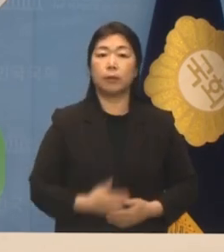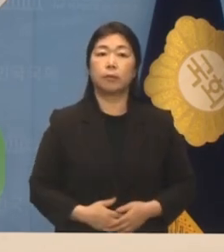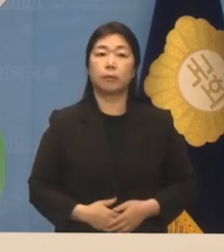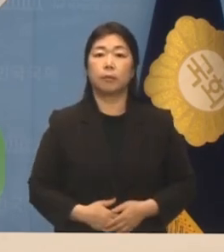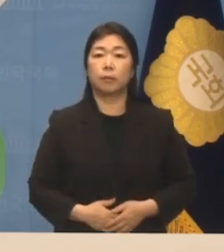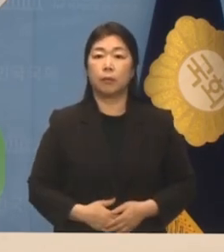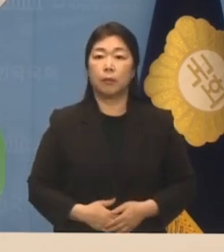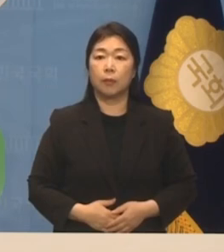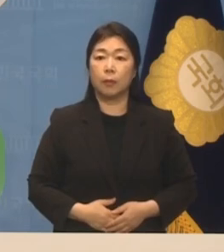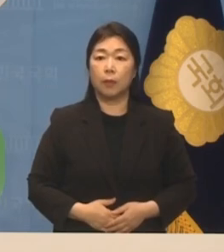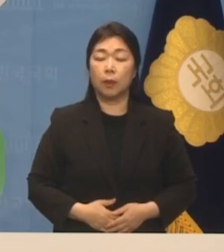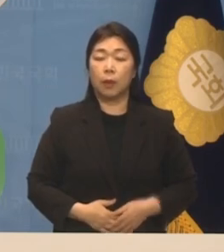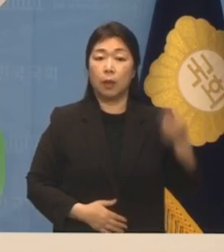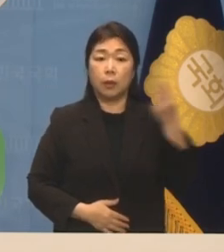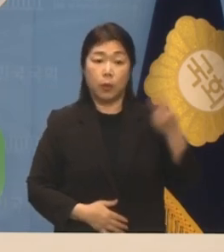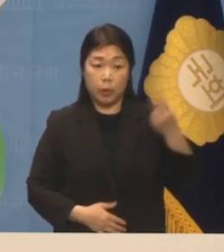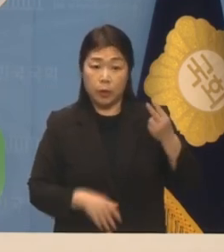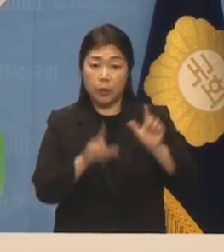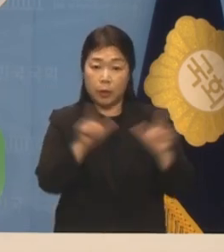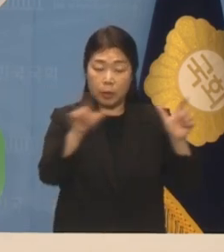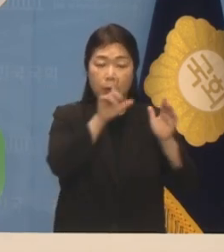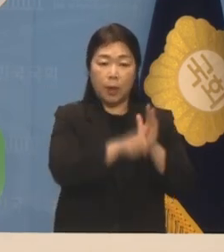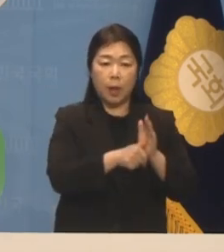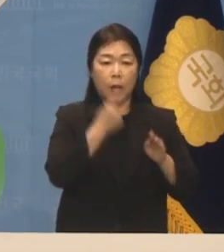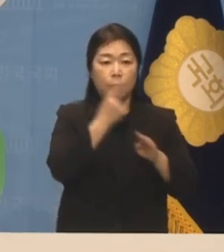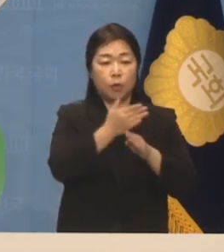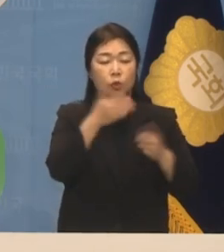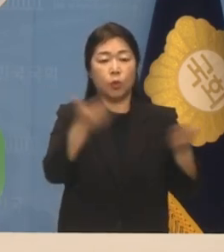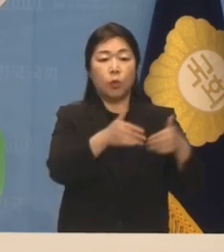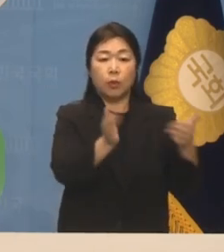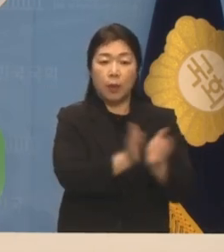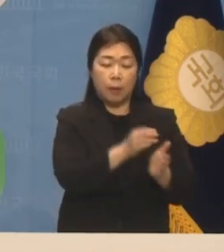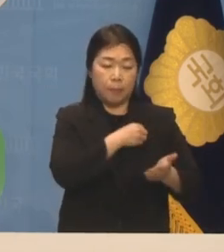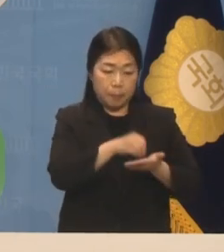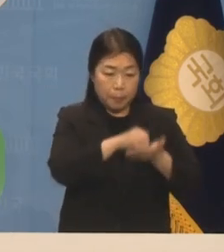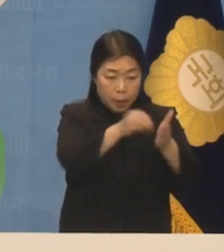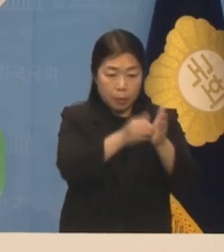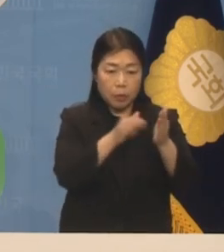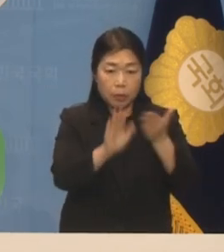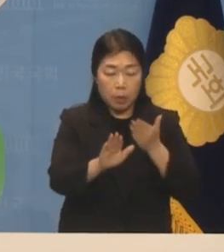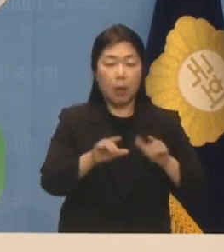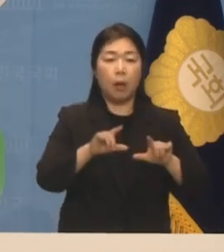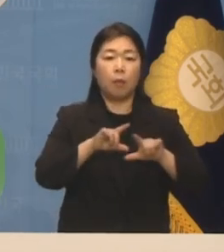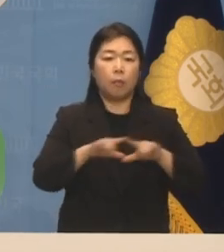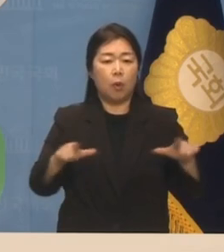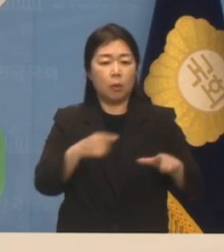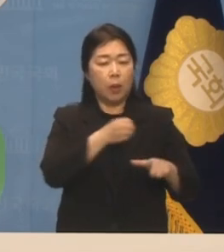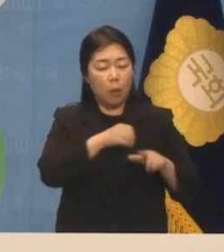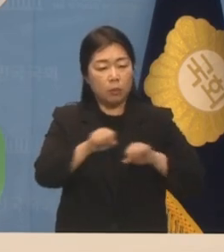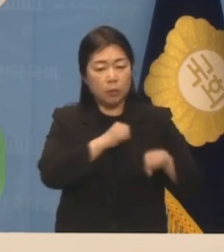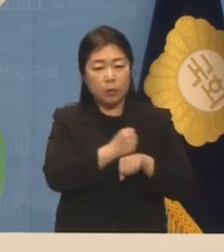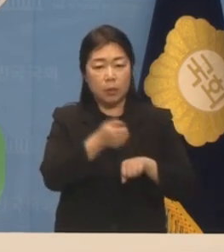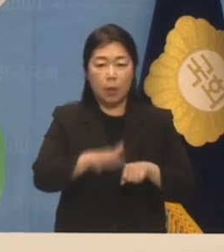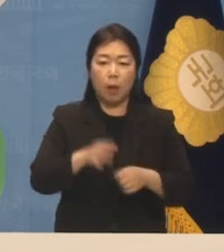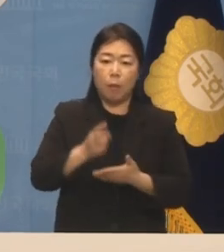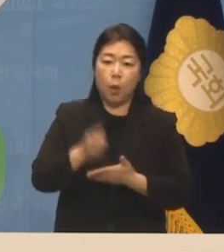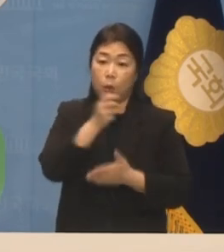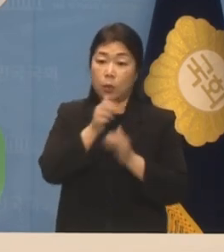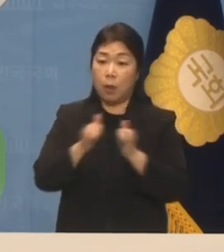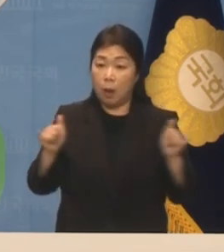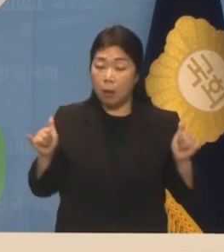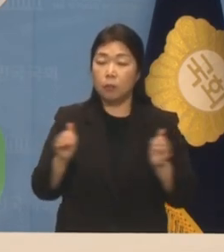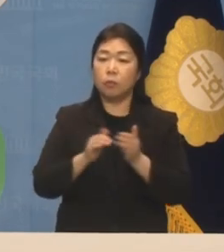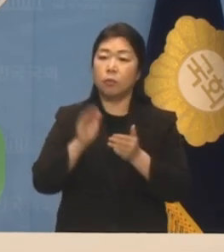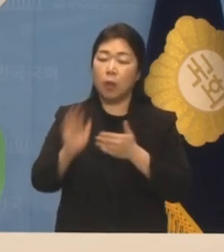그럼에도 불구하고 2000년 민주노동당 이후 실질적으로 평당원으로만 있던 제가 변호사가 된 이후에